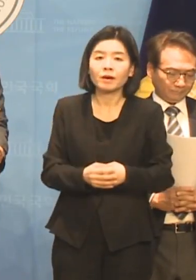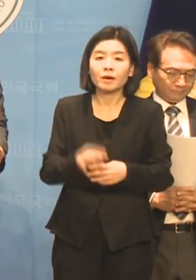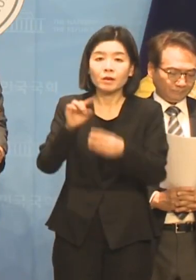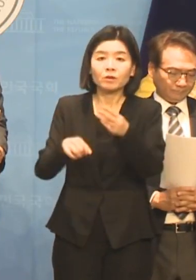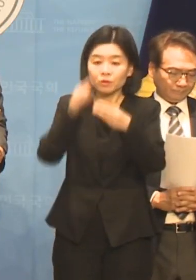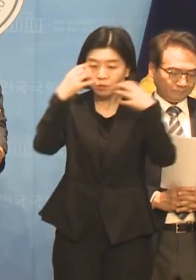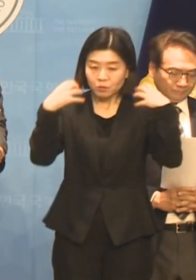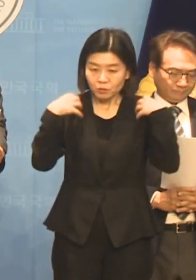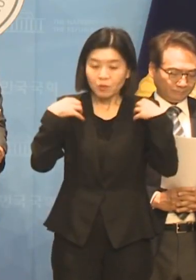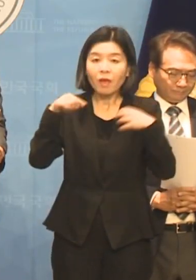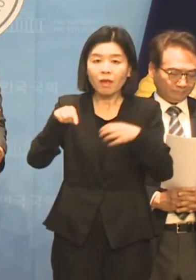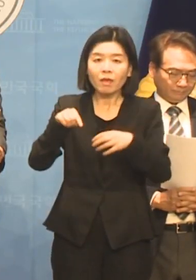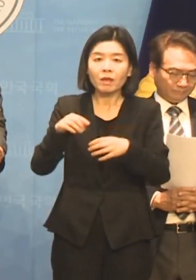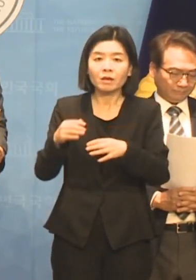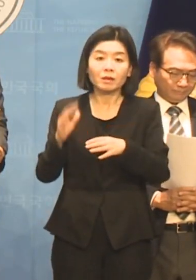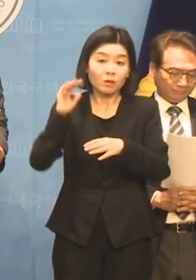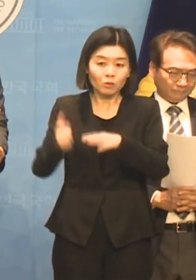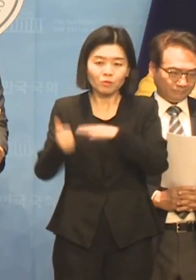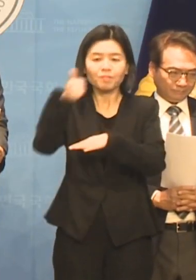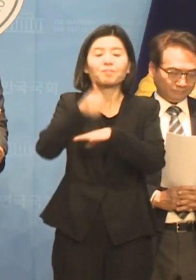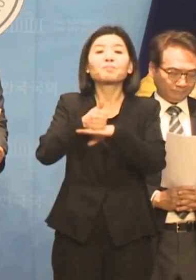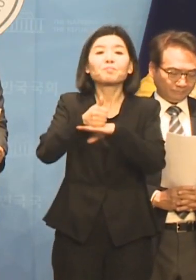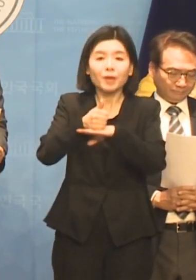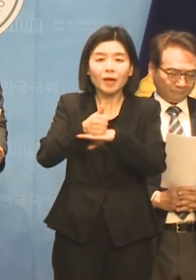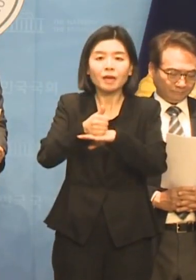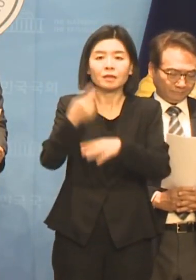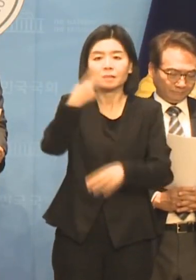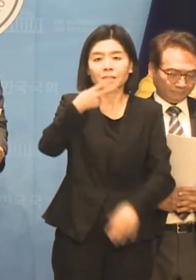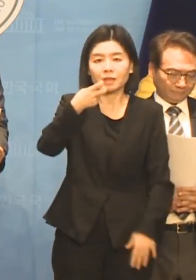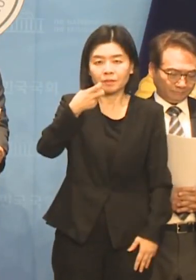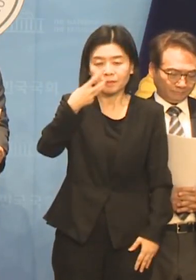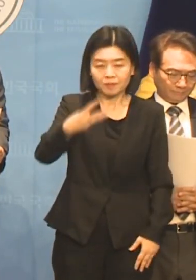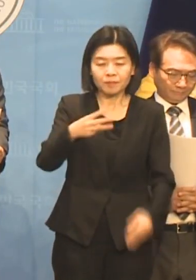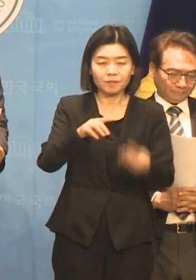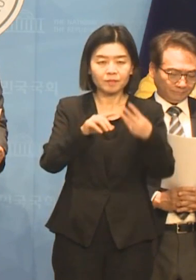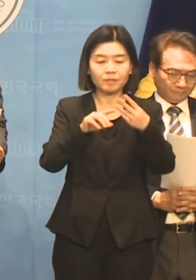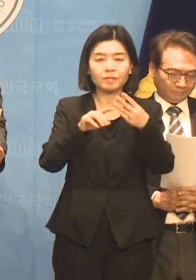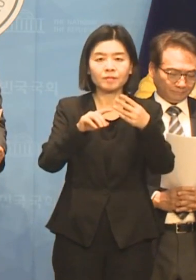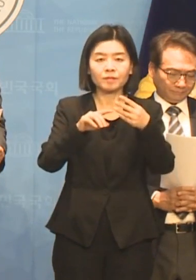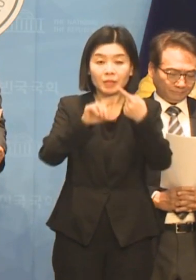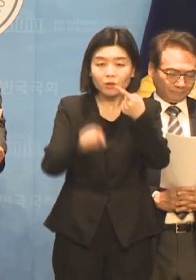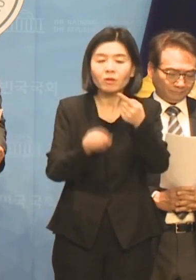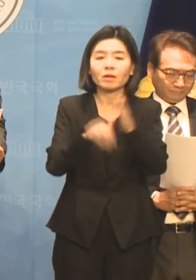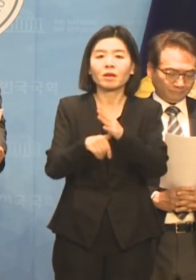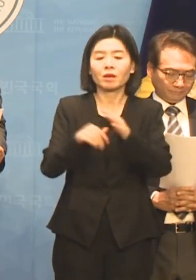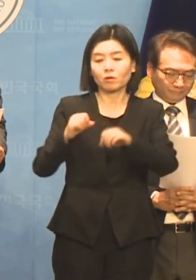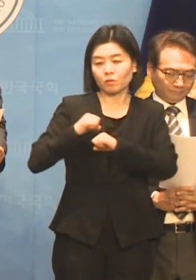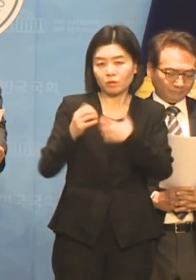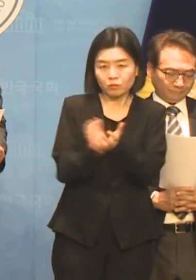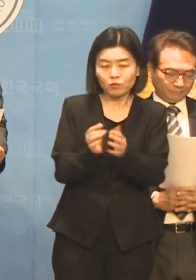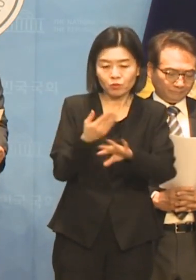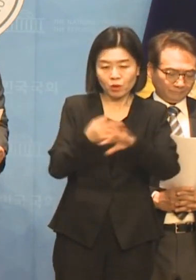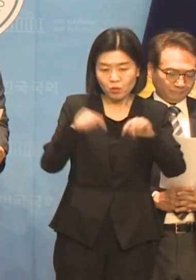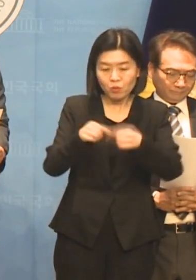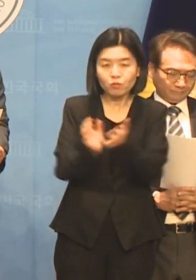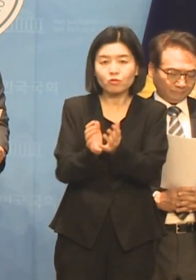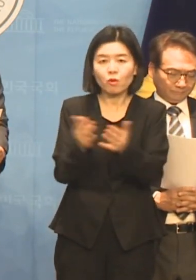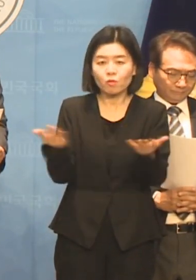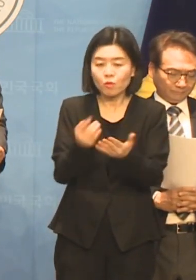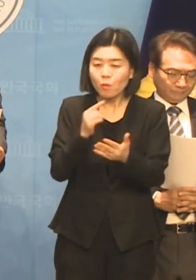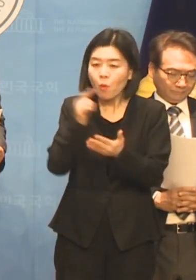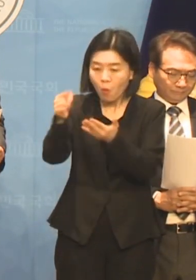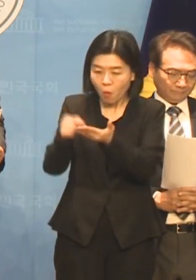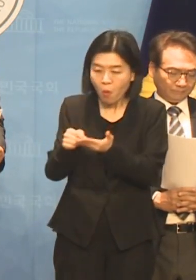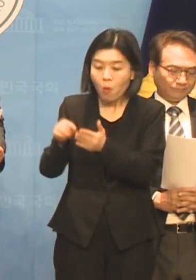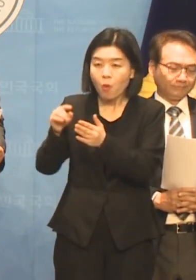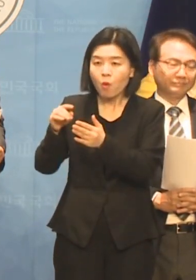윤석열 대통령은 취임 이후인 2023년 1월 국방부 외교부 업무 보고에서